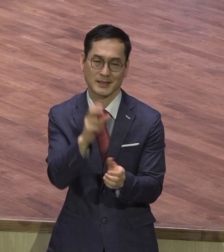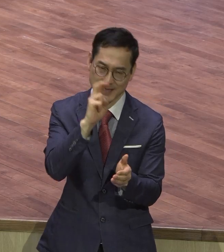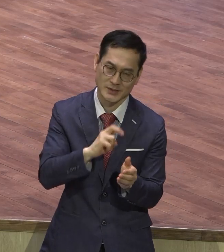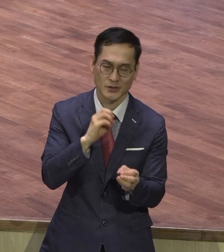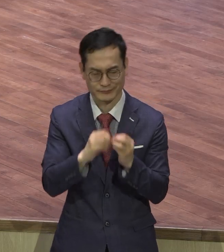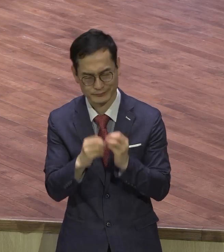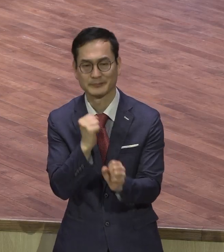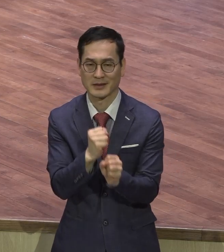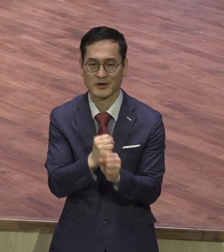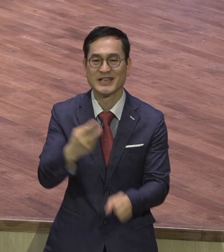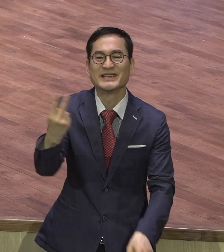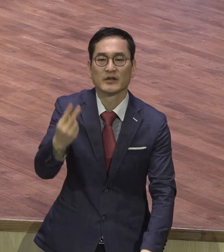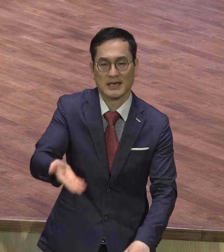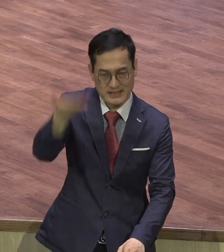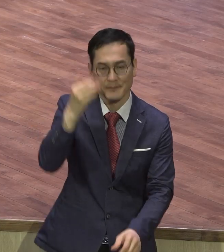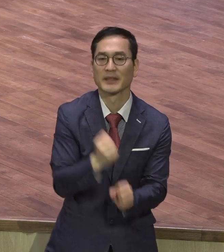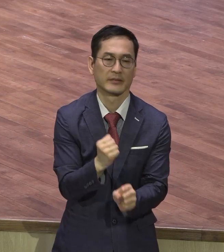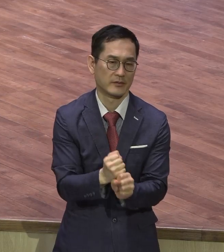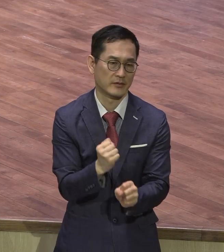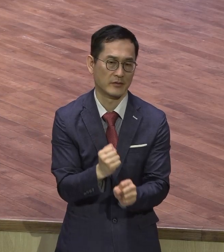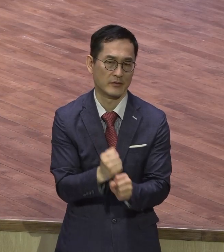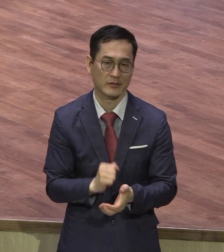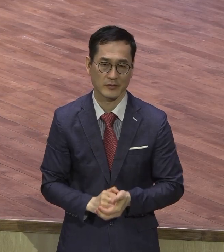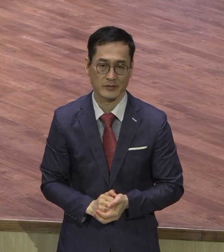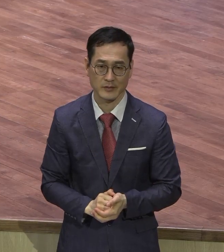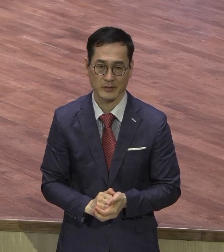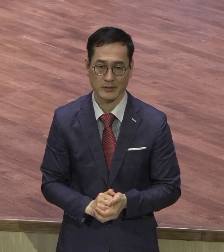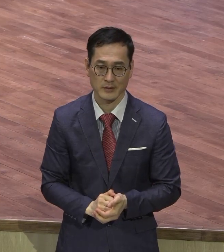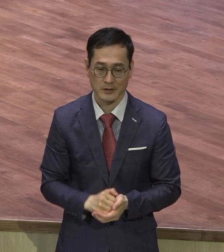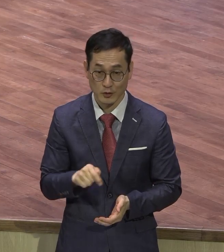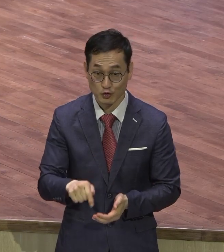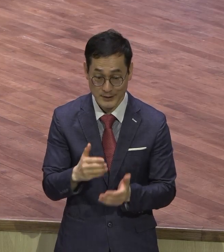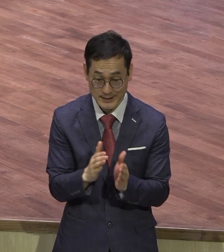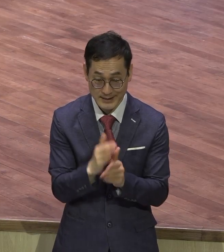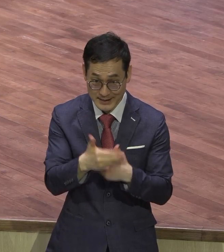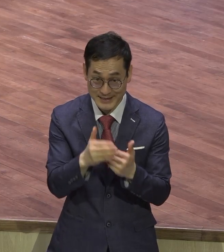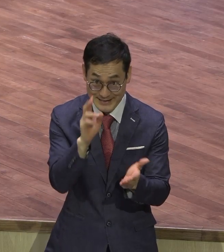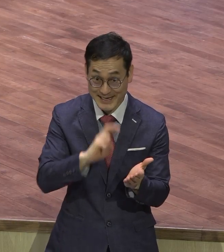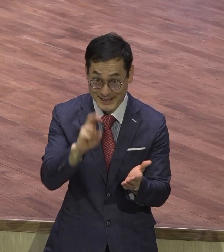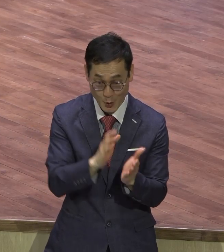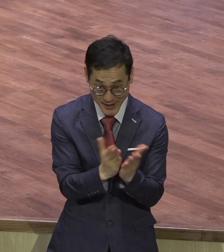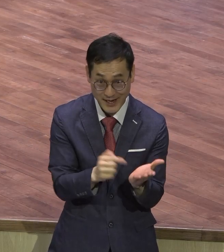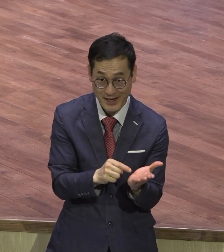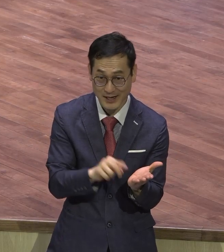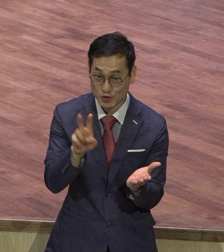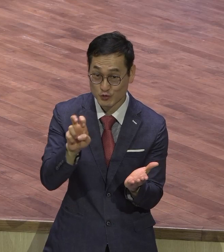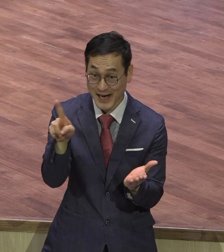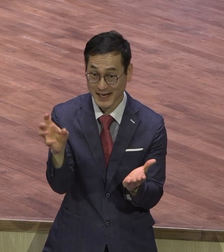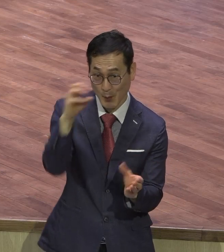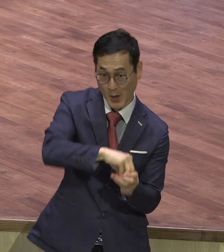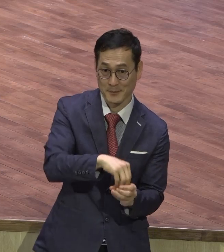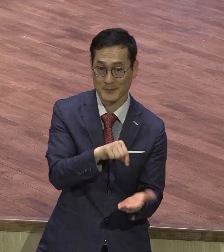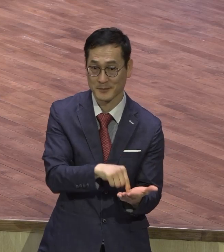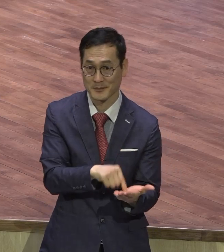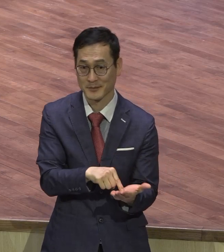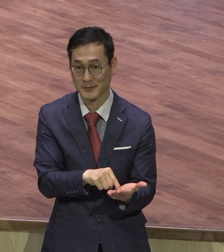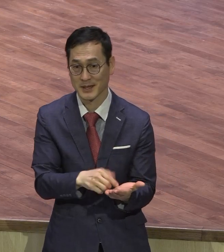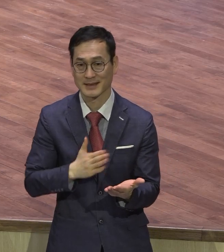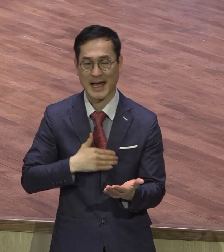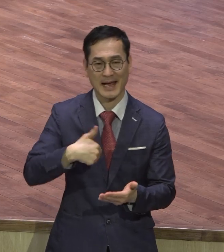썼어요. 우리 찬송가에도 21곡이 들어있어요. 나의 갓길 다가도록 예수인도 하시니 부터 해서 쫙